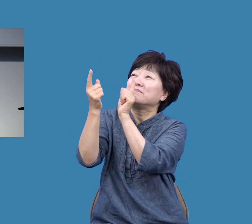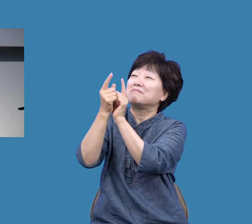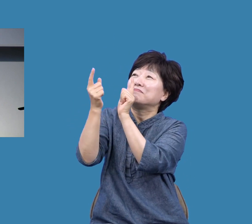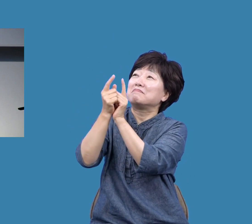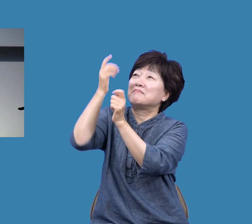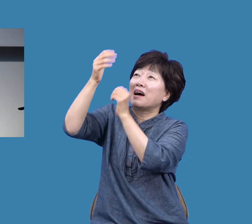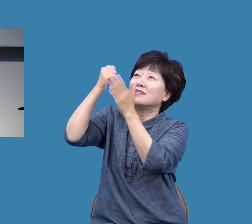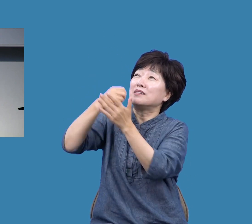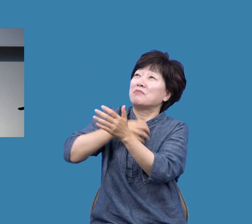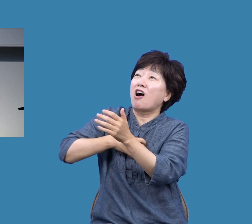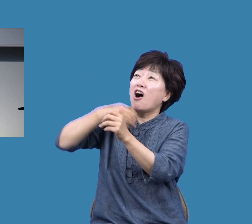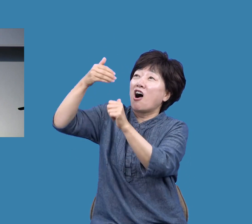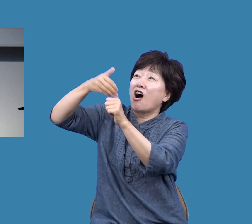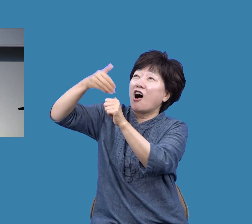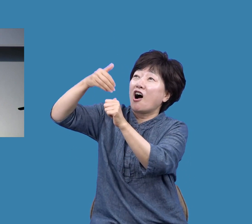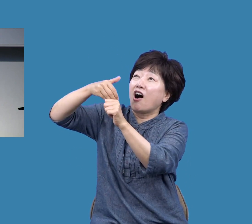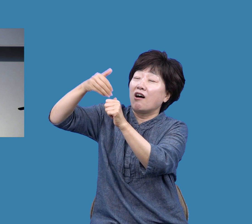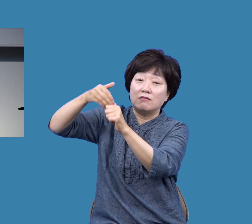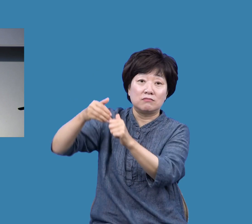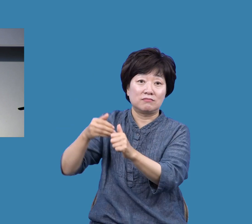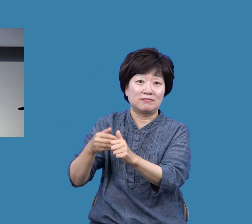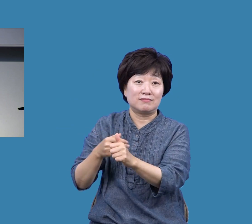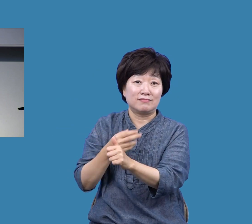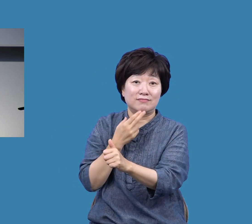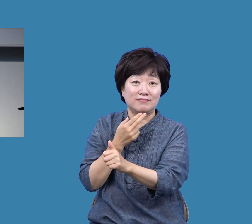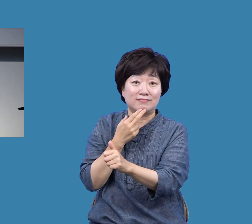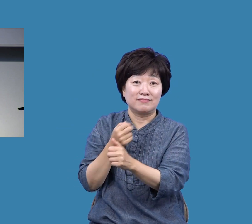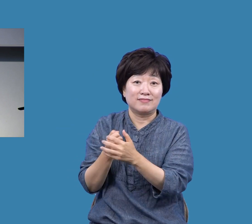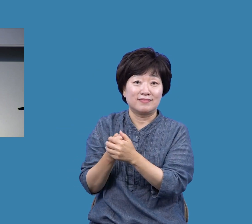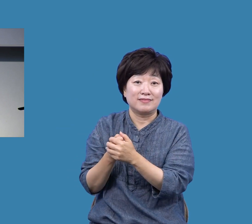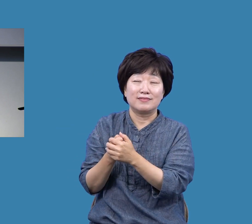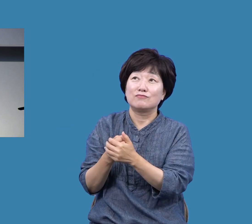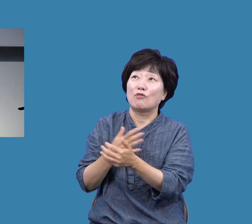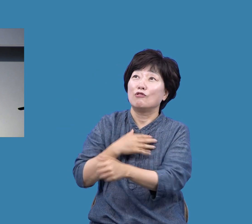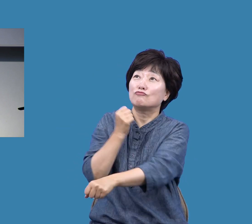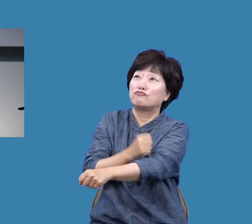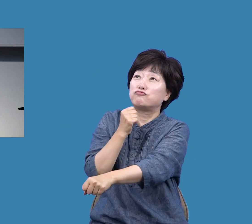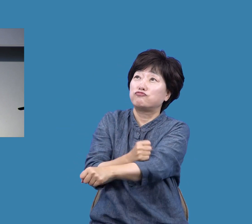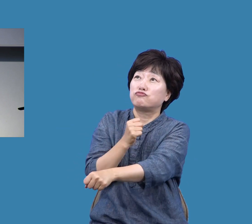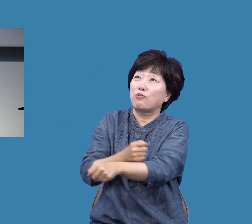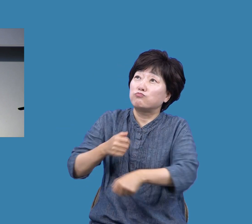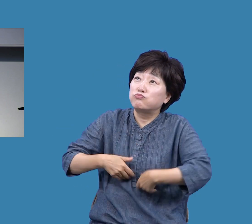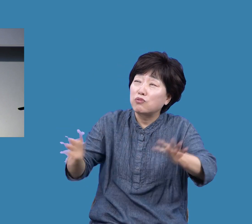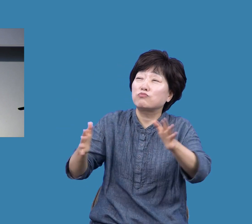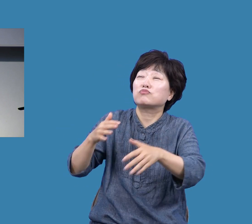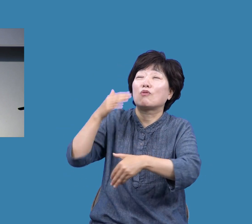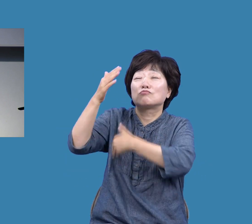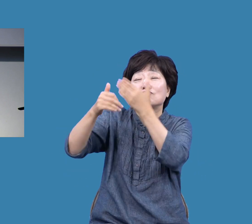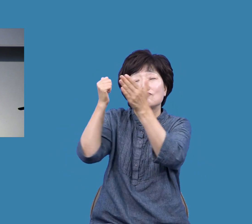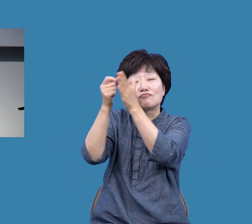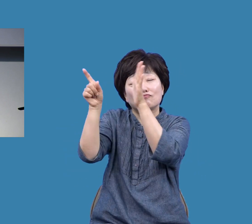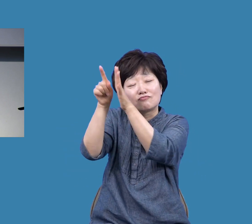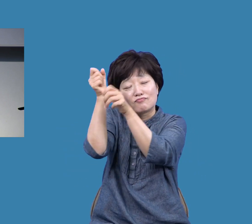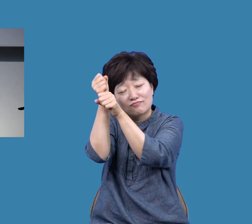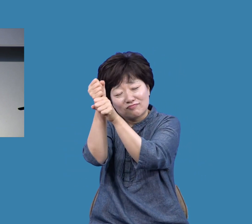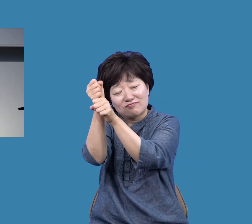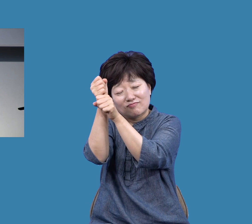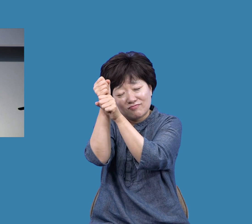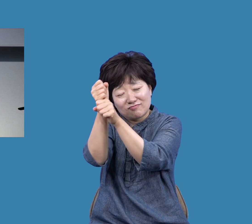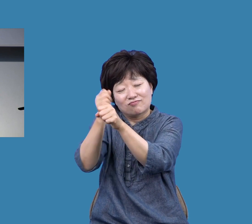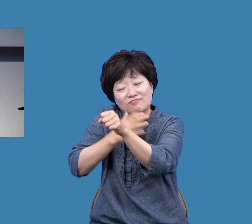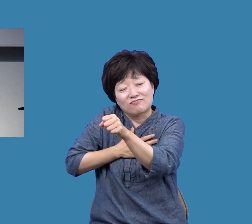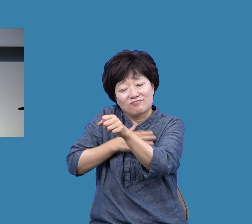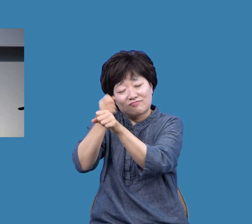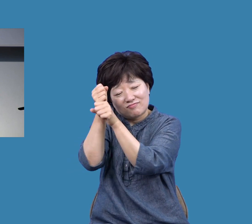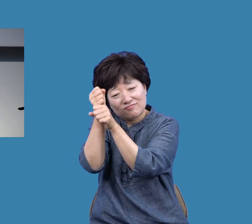속을 썩이시겠어? 그럼 수고할 일도 하나도 없고요. 신선 노름하실 수 있어요. 근데 그건 영적인 게 아니라는